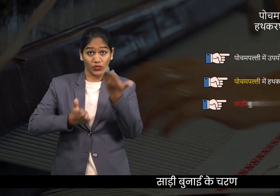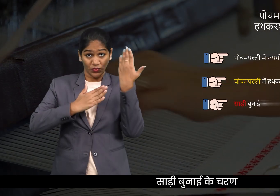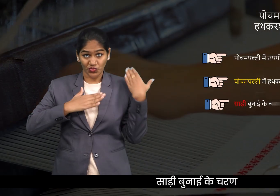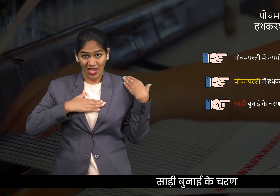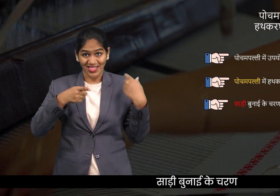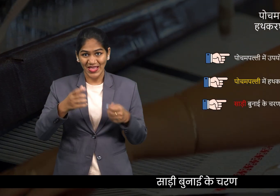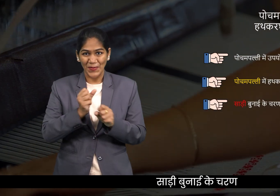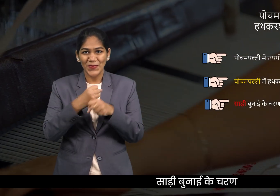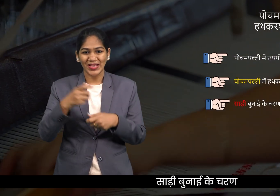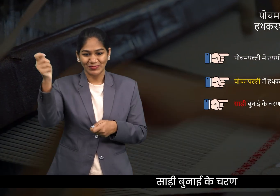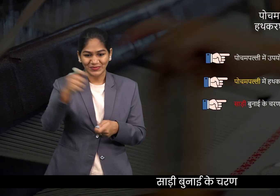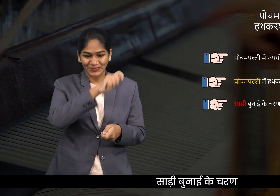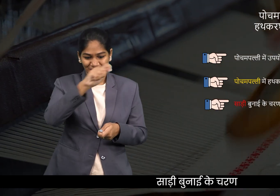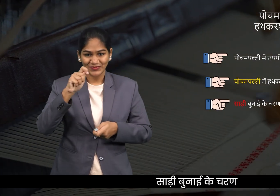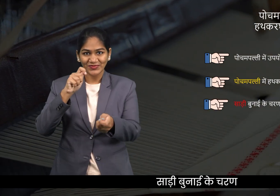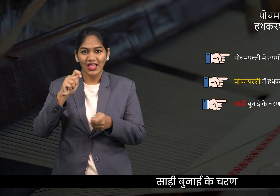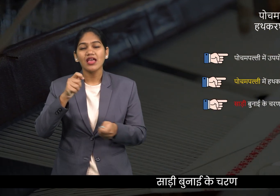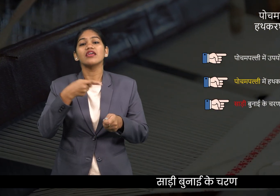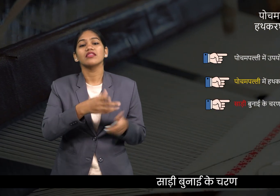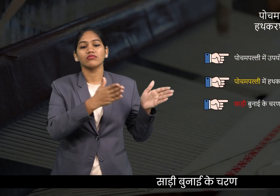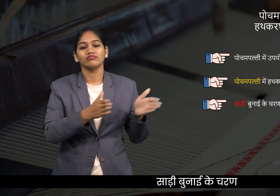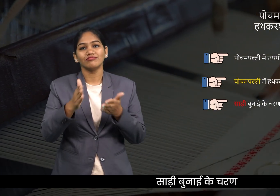साड़ी बुनाई के चरण,